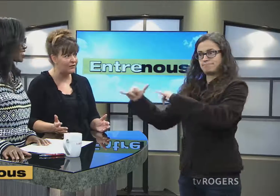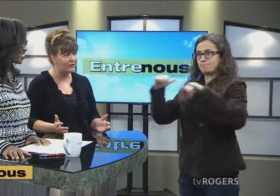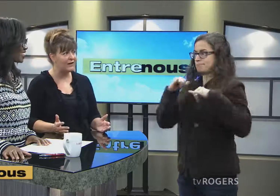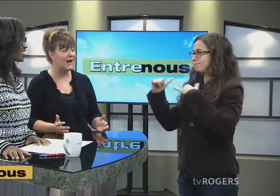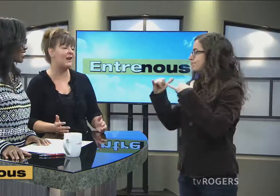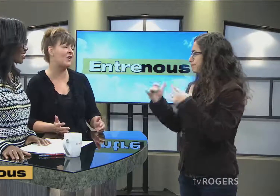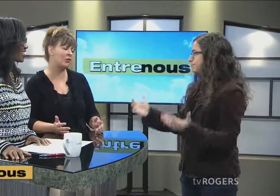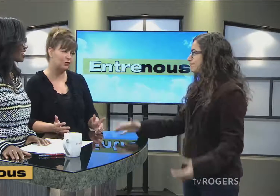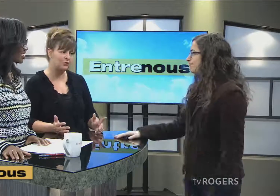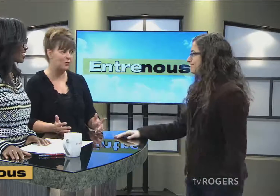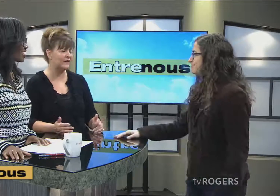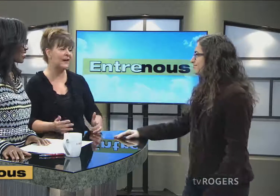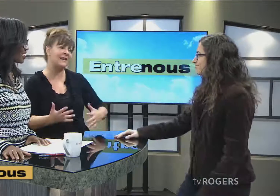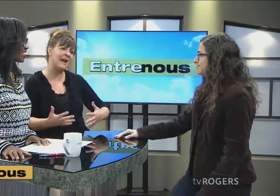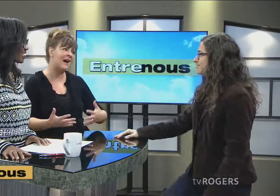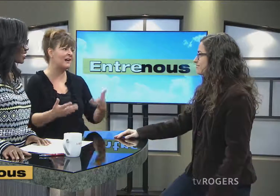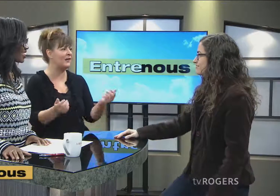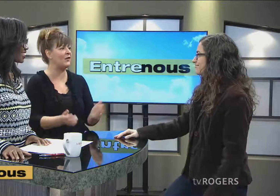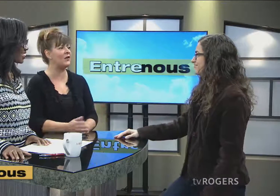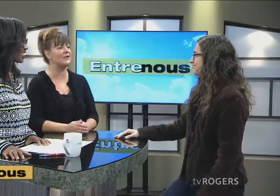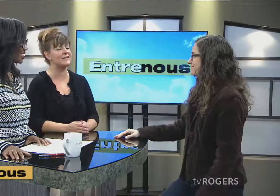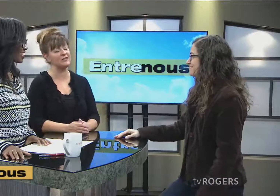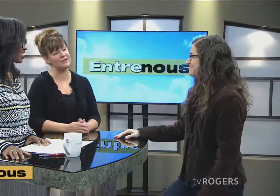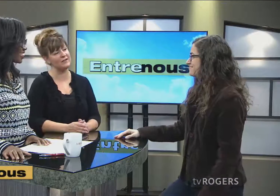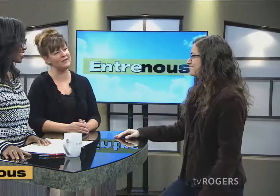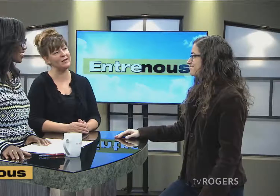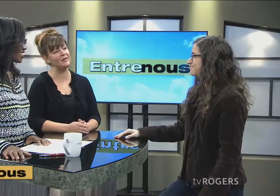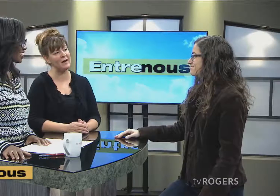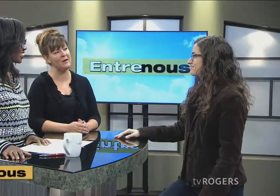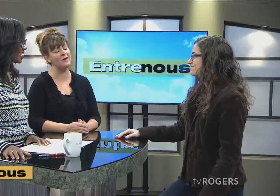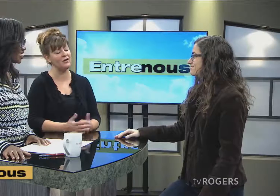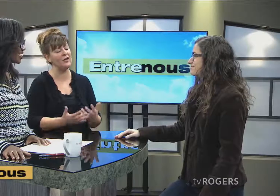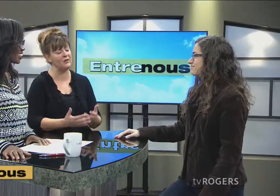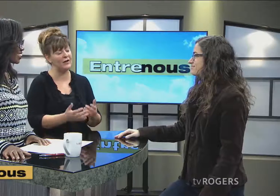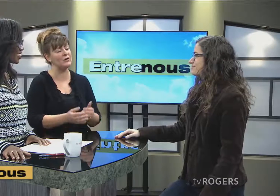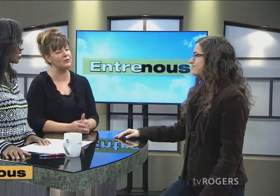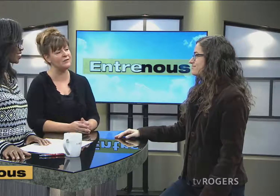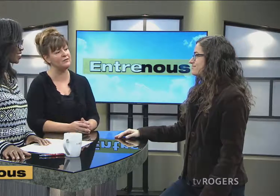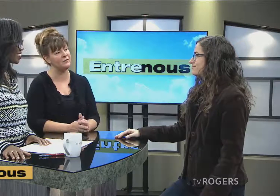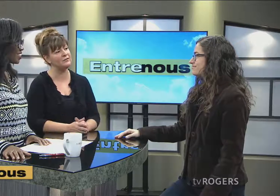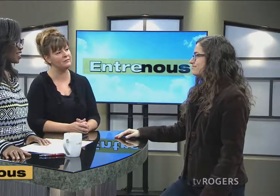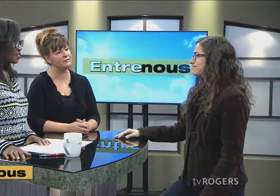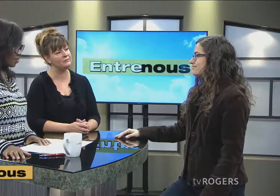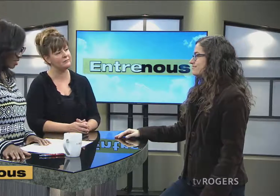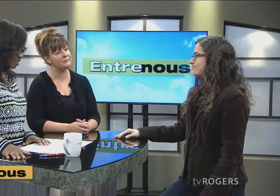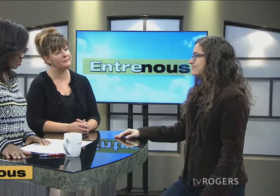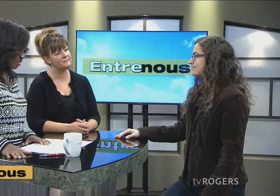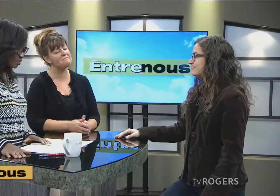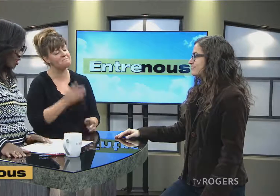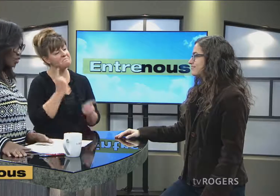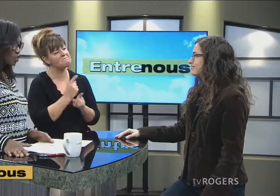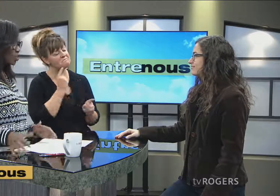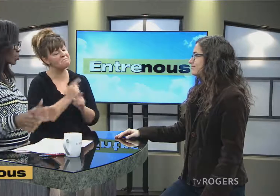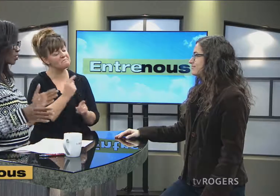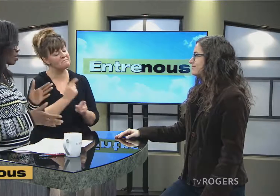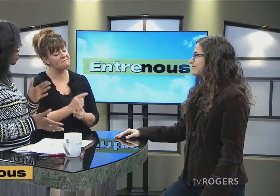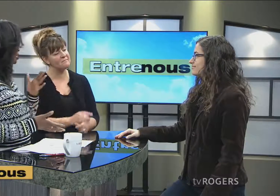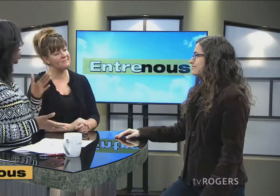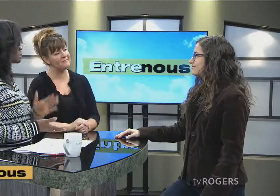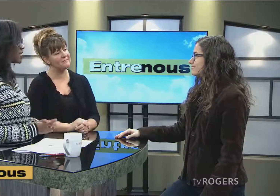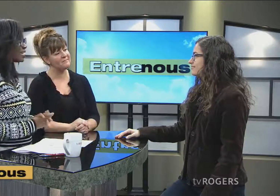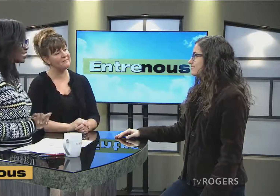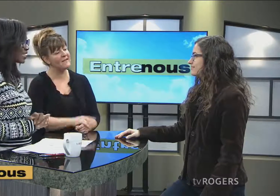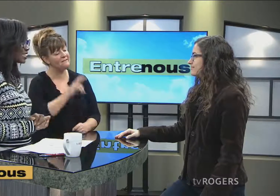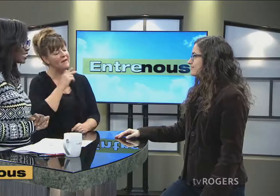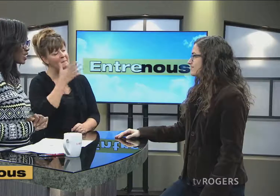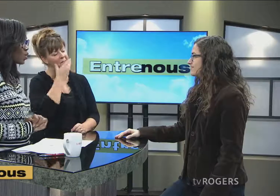personne. Alors, tout le monde serait égal et ça serait une société vraiment inclusive. Effectivement, Tiffany, je le souhaite vraiment, c'est